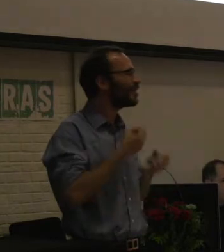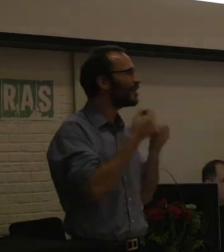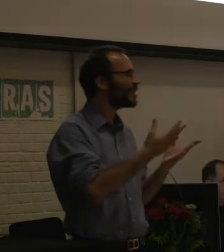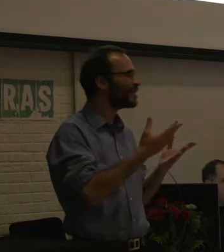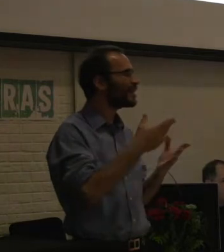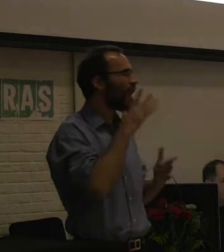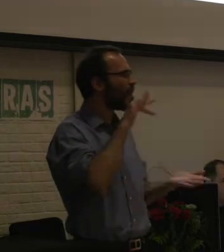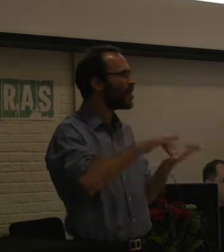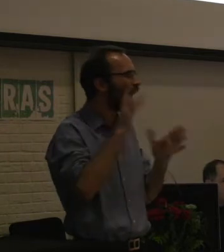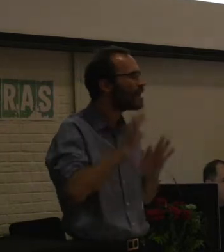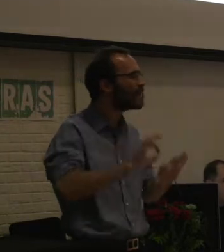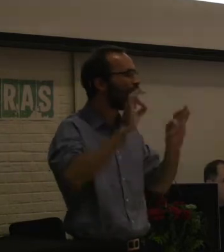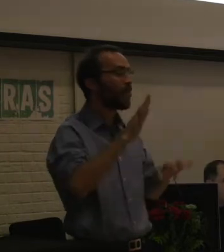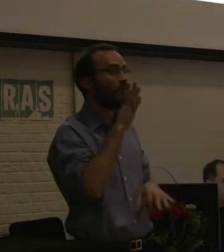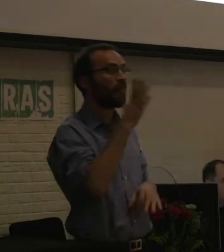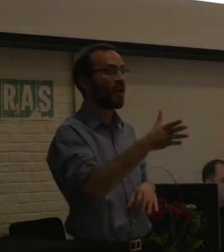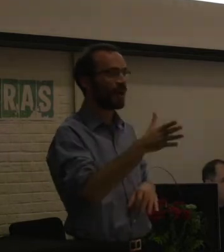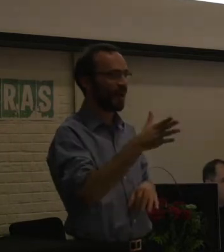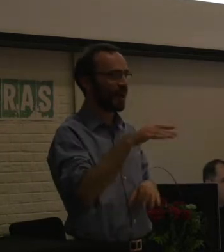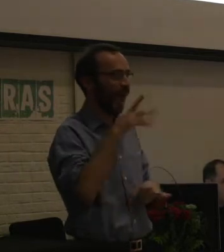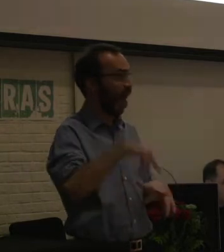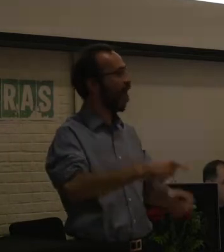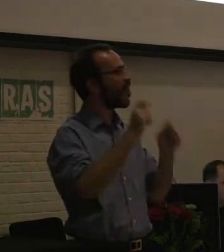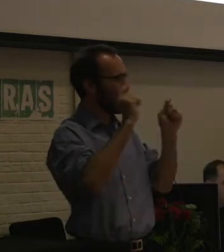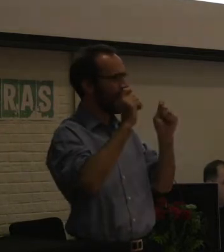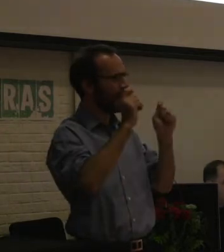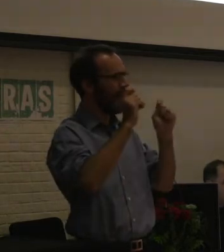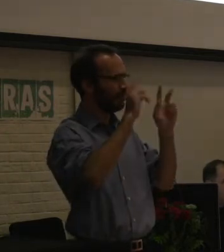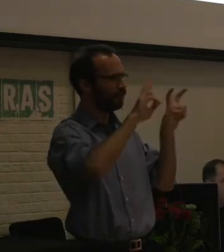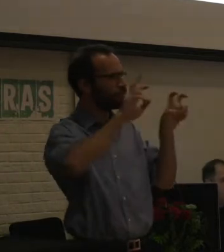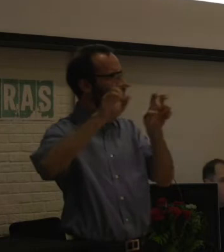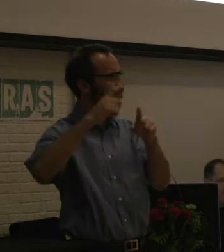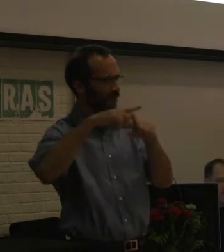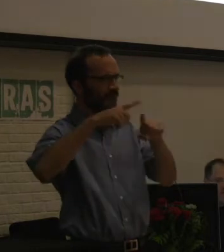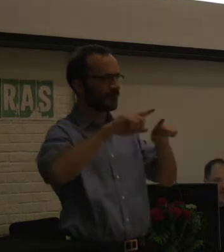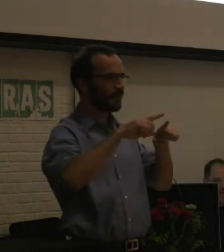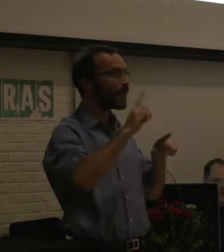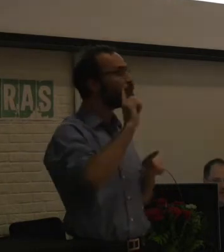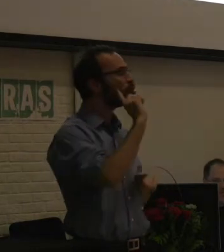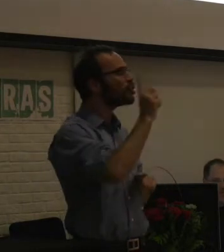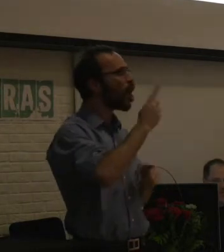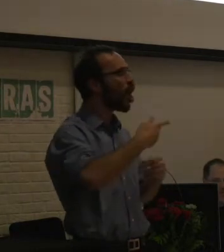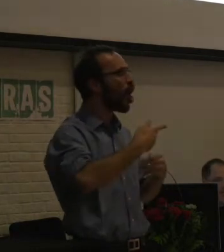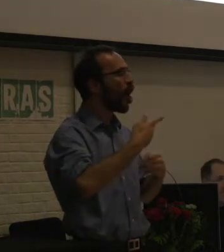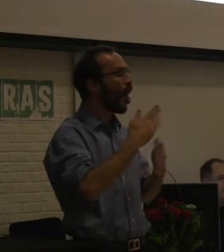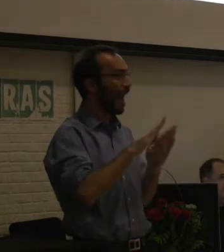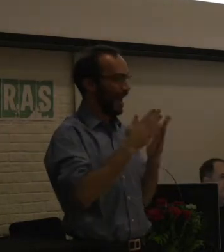hoy es un día especial porque celebramos muchas cosas aparte de la publicación del libro, y es que se